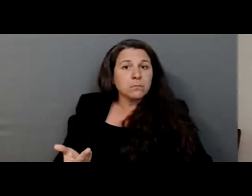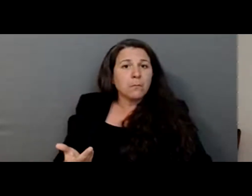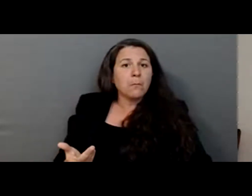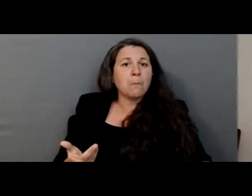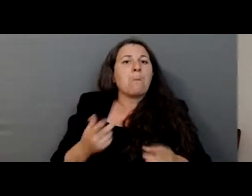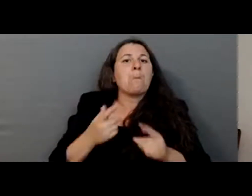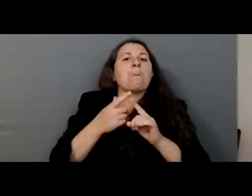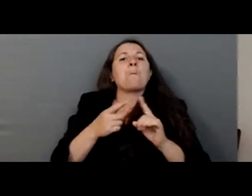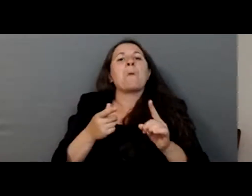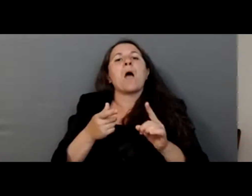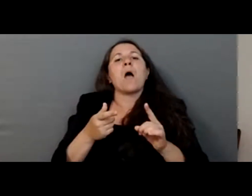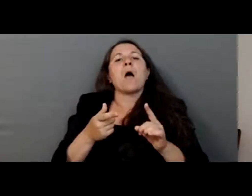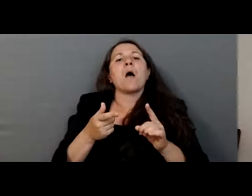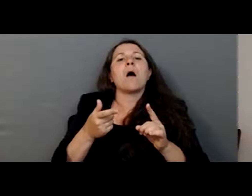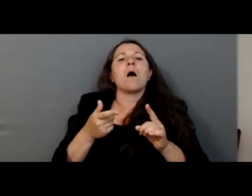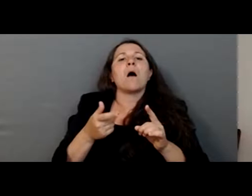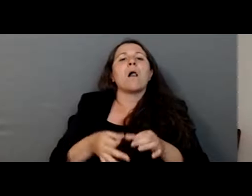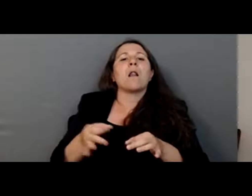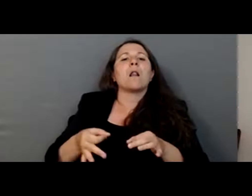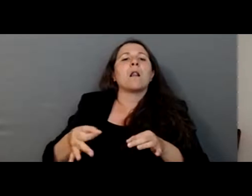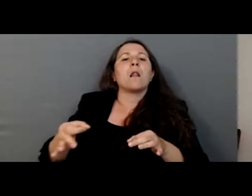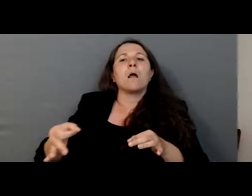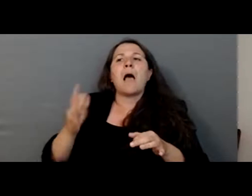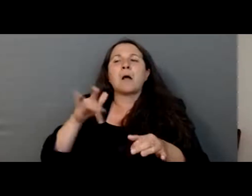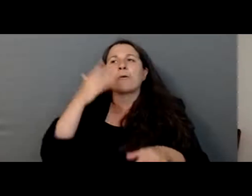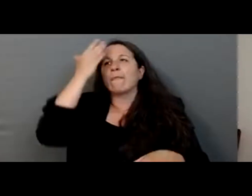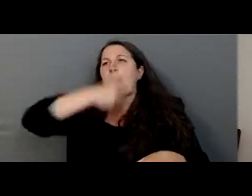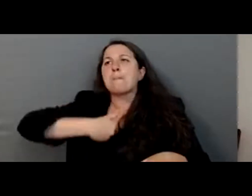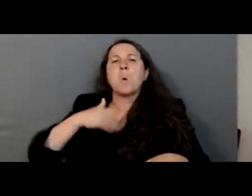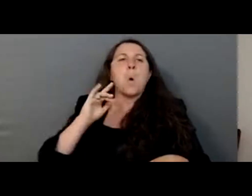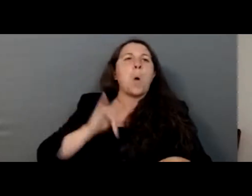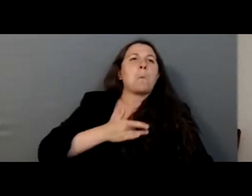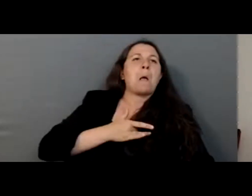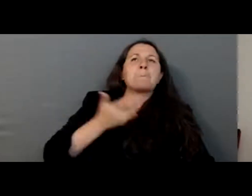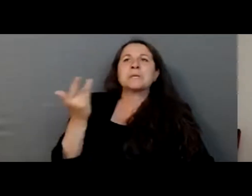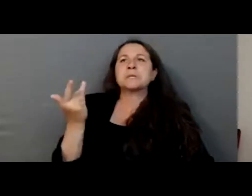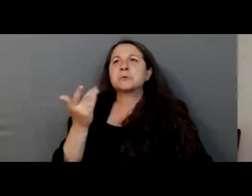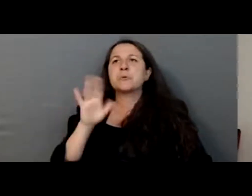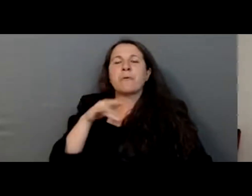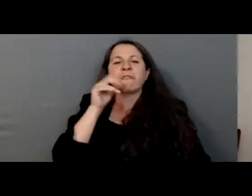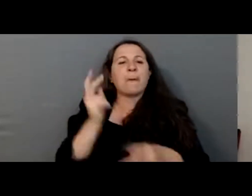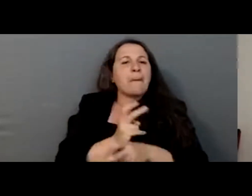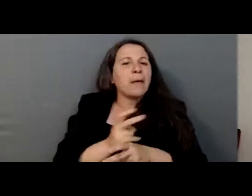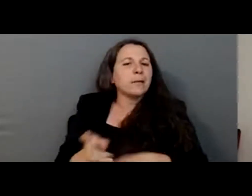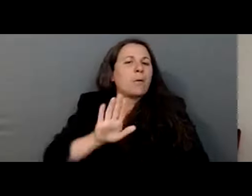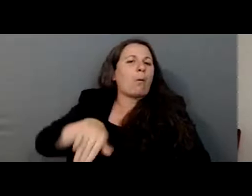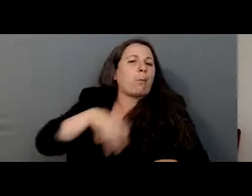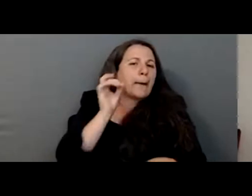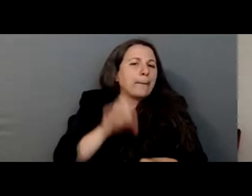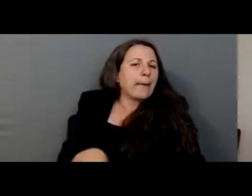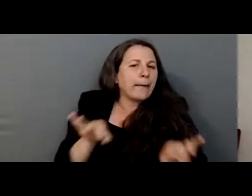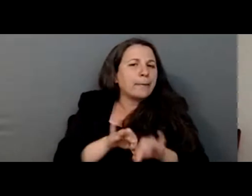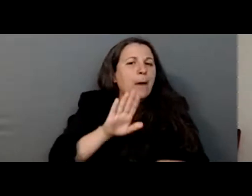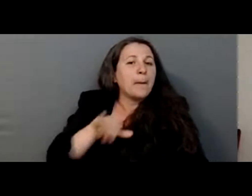laissons faire d'autres formes de discrimination parce qu'elles sont invisibles à nos yeux ou parce que nous n'y prêtons pas attention ou pour toutes sortes de raisons de